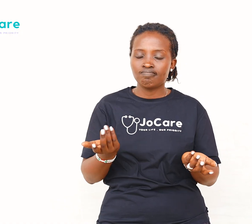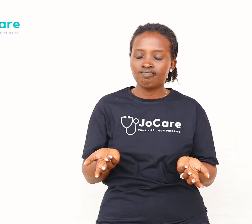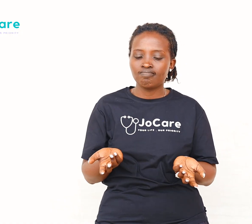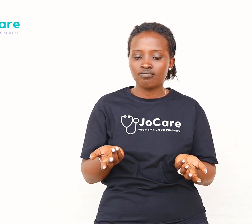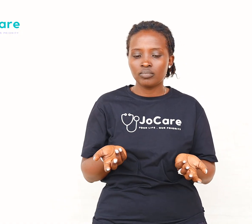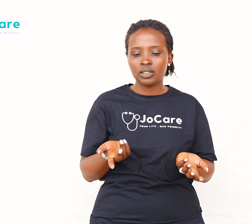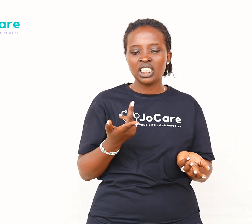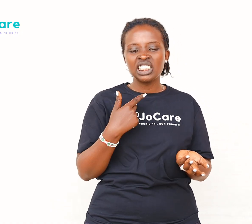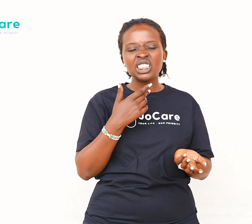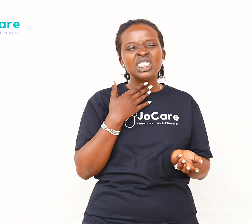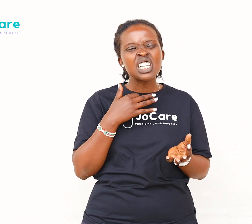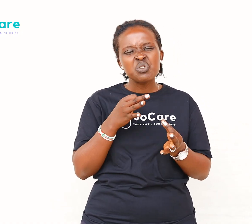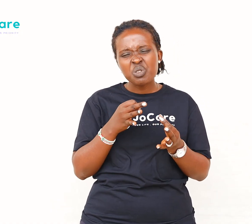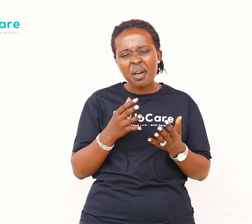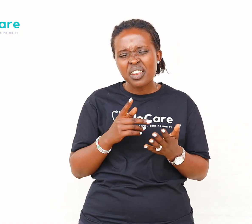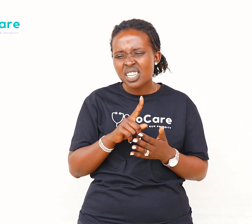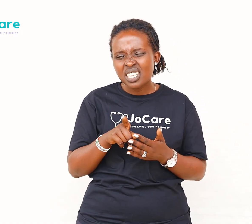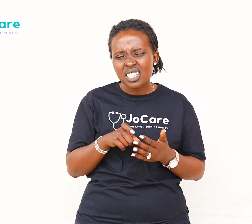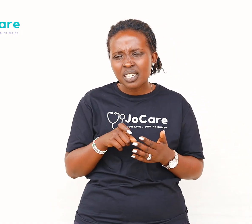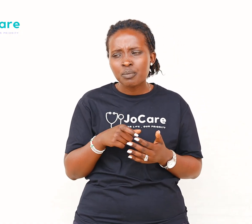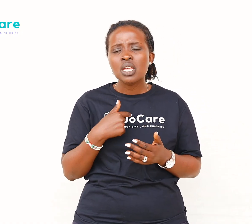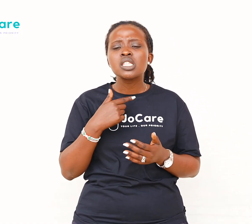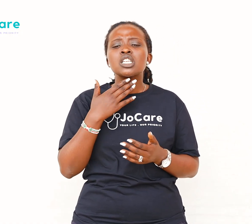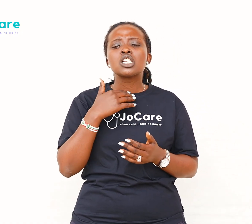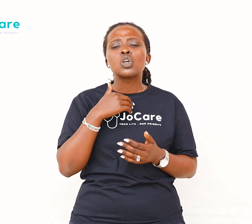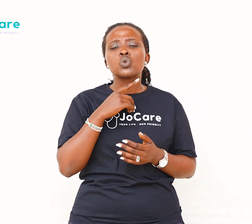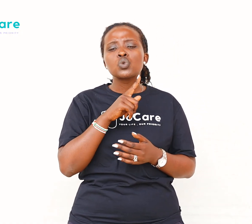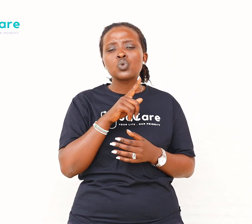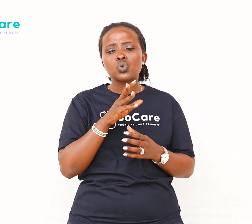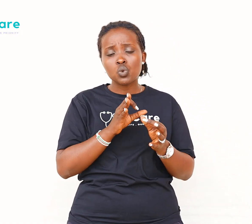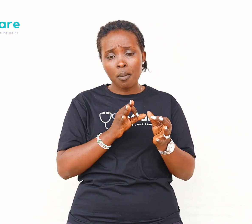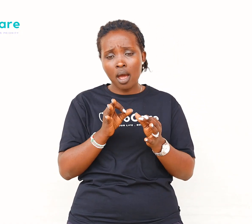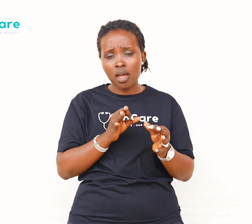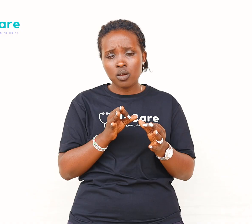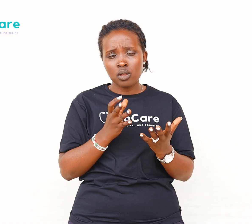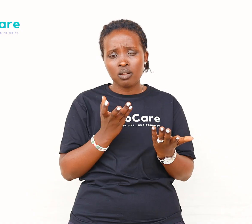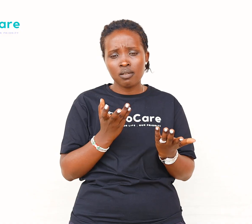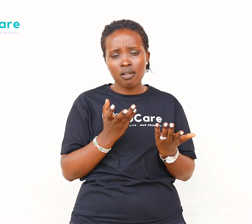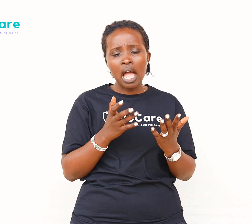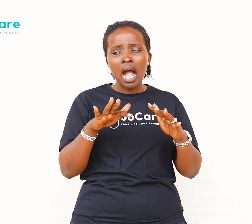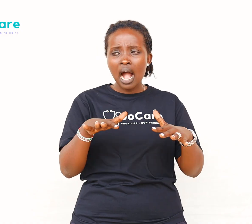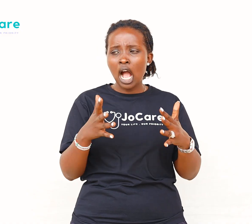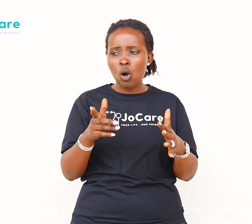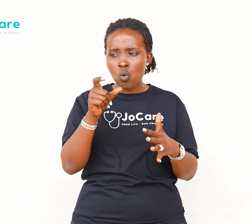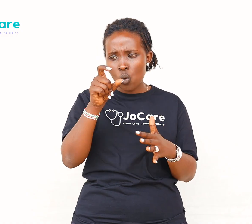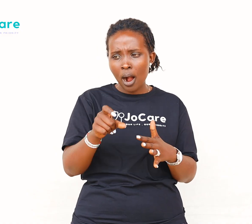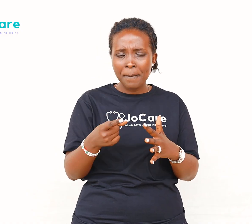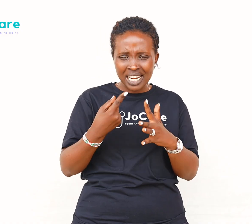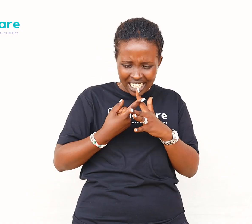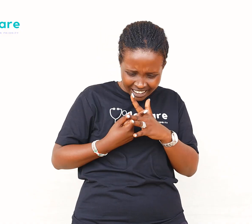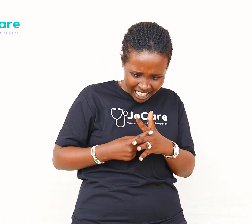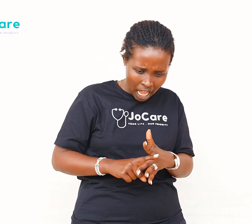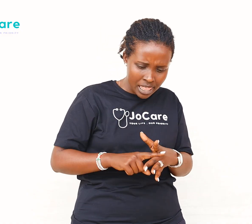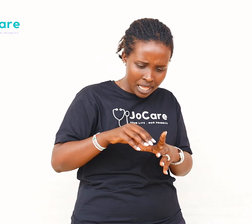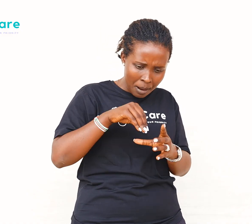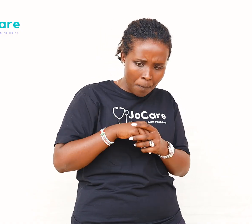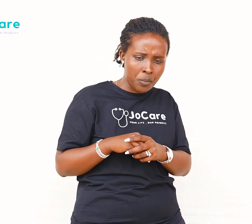ushatse gusobanura gute? Nshatse kuvuga niba hari icyo umuntu aheraho ahitamo, niba arakoresha